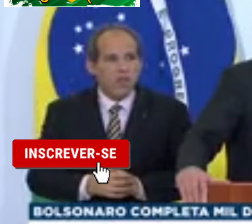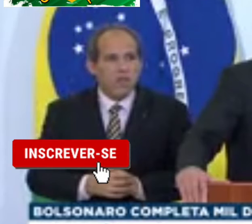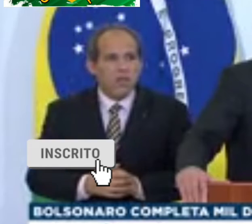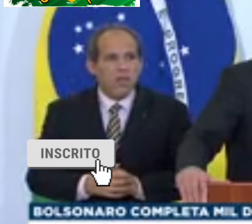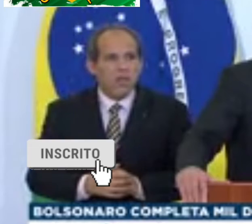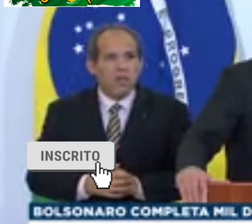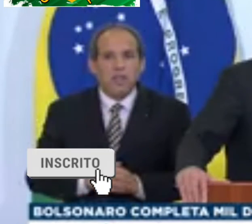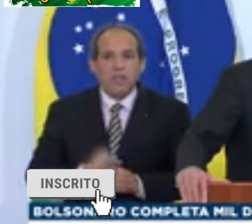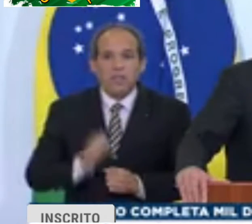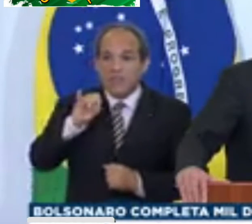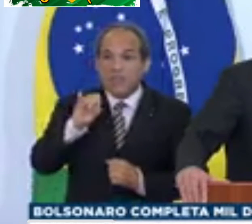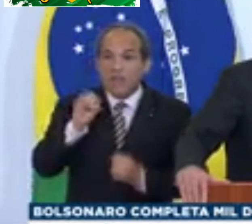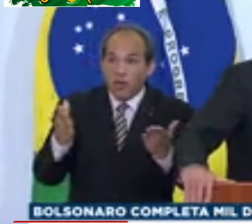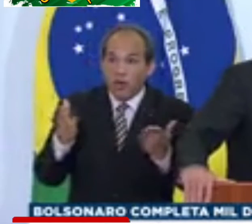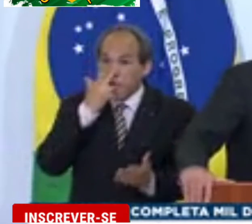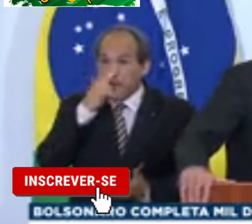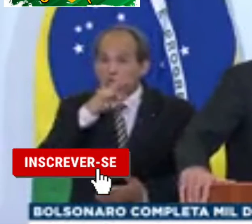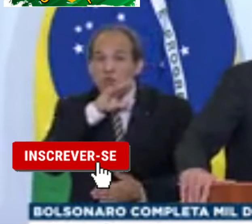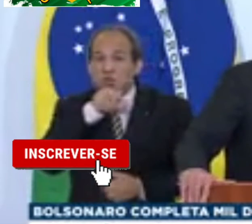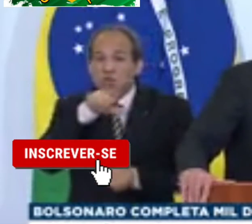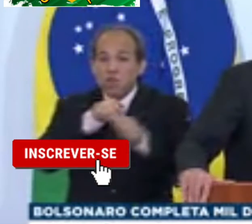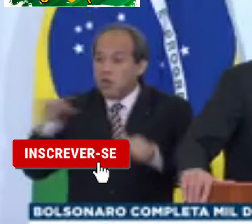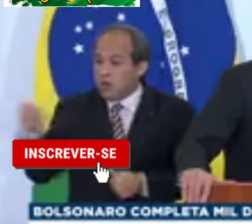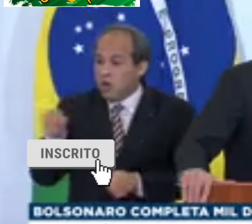está tão ruim que não possa piorar.